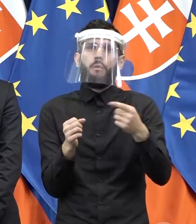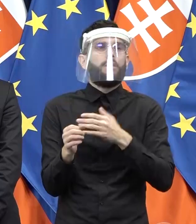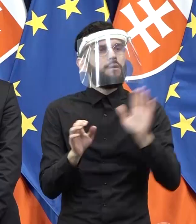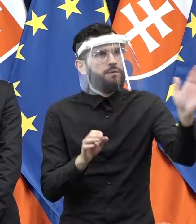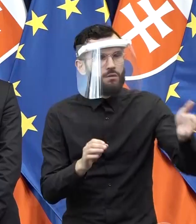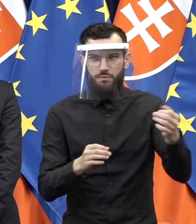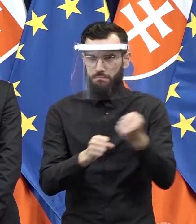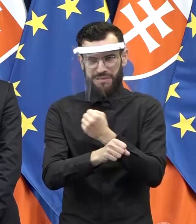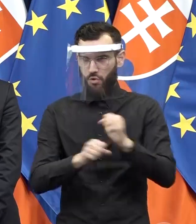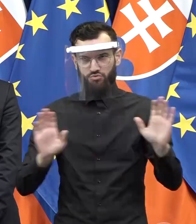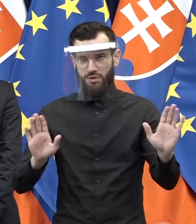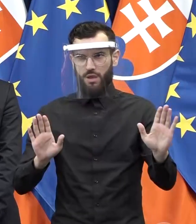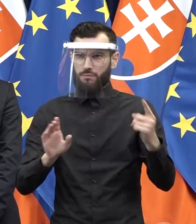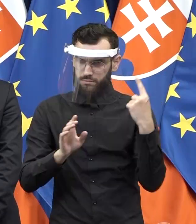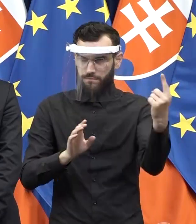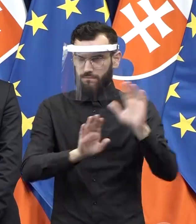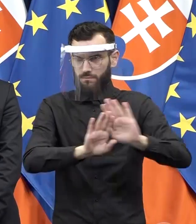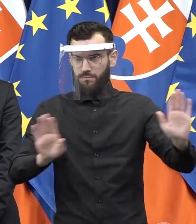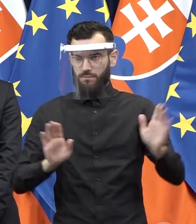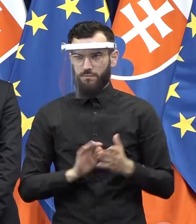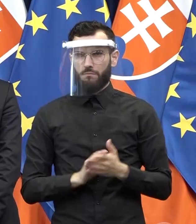urobme poriadok aj v tejto veci.